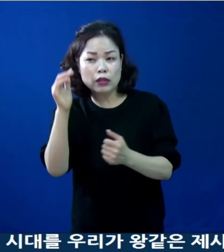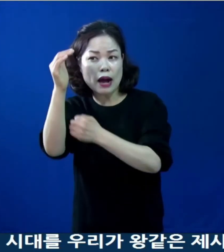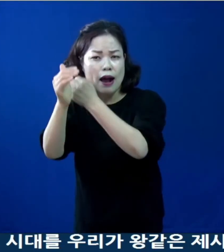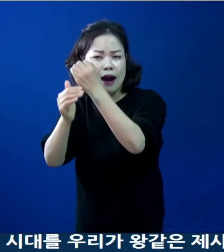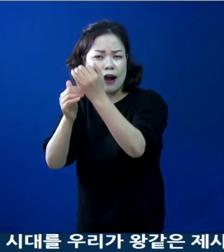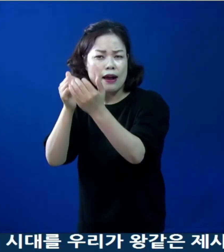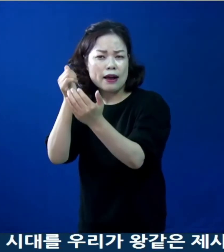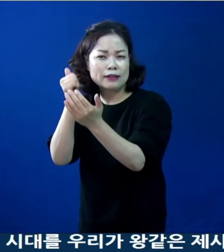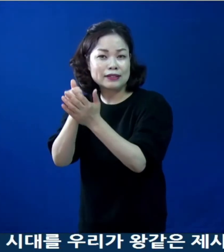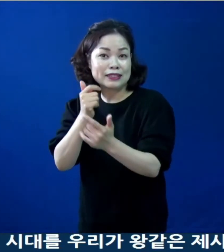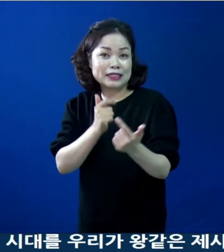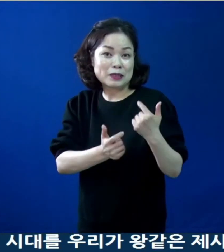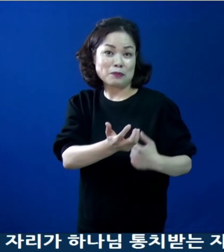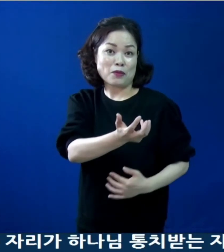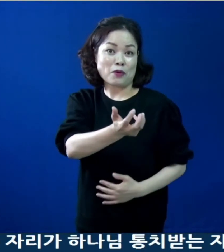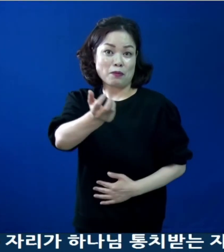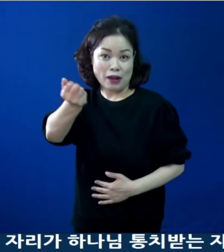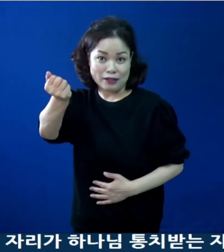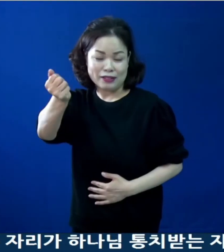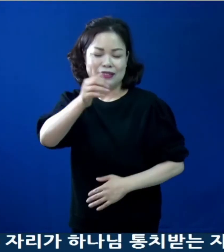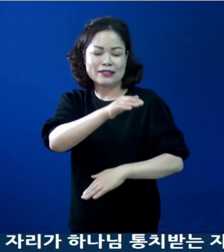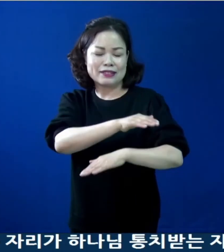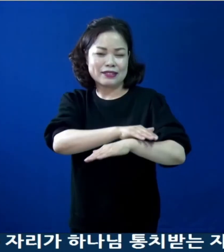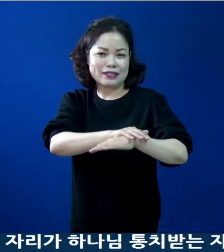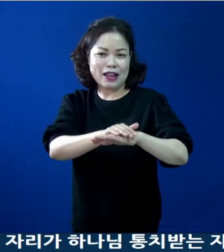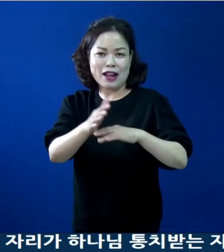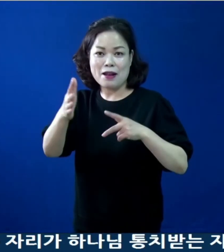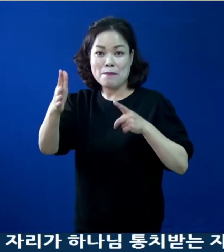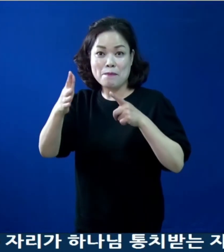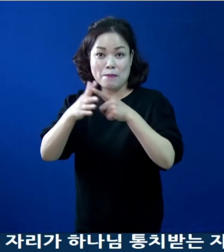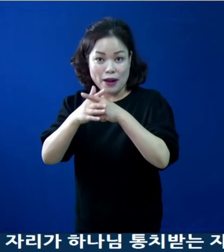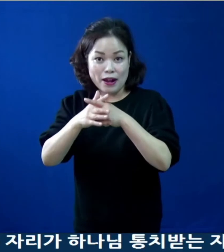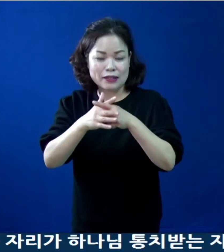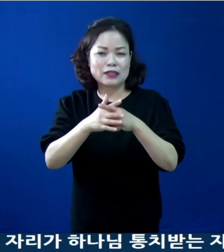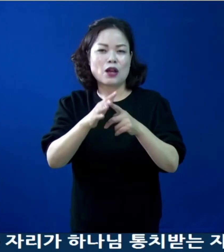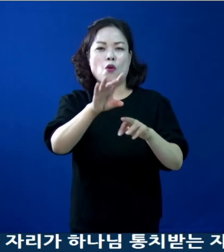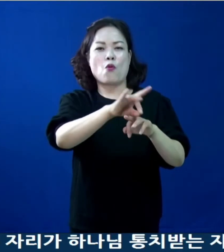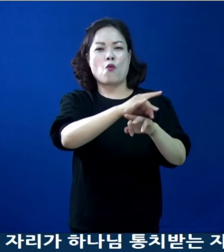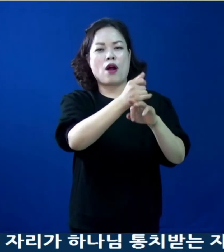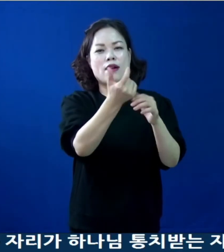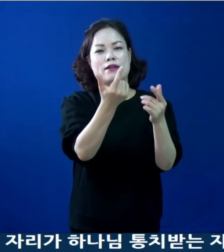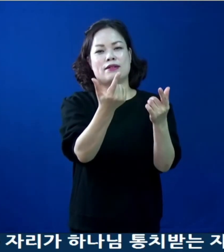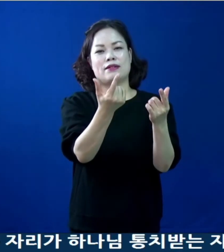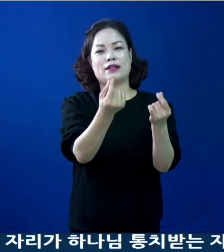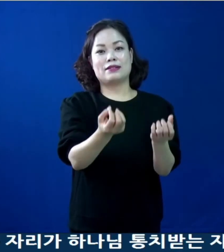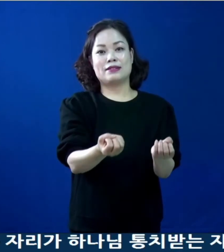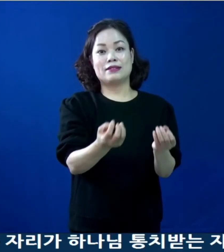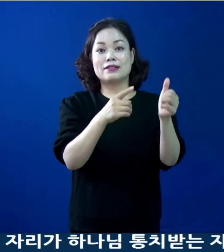하나님이 기뻐 받으시는지를 잘 알고 있는 사람이 왕 같은 제사장,